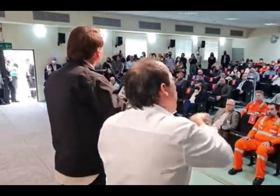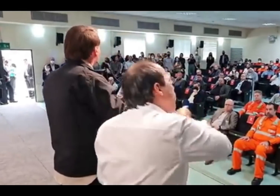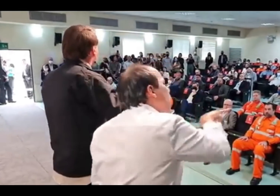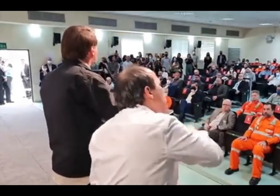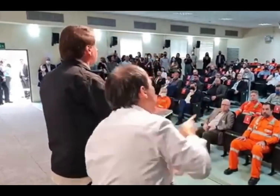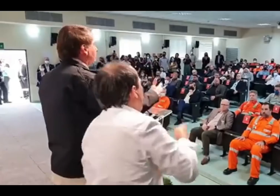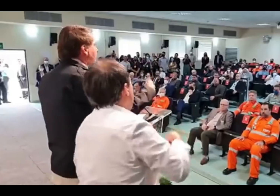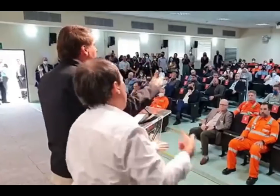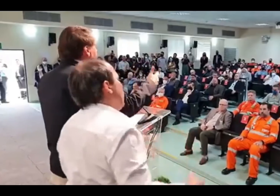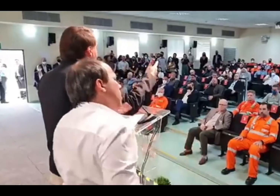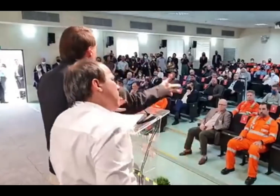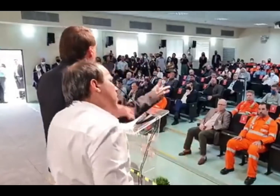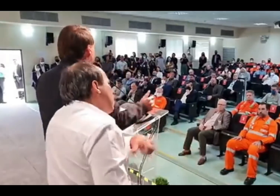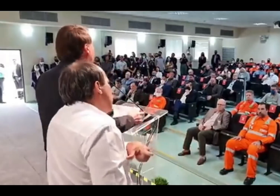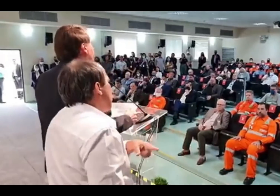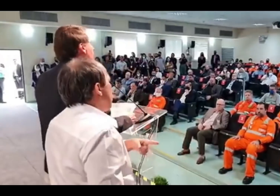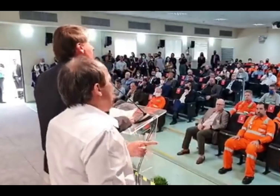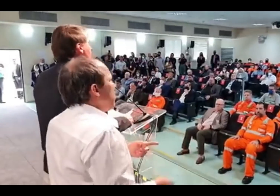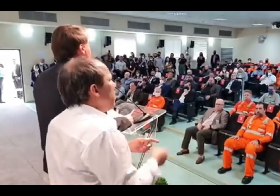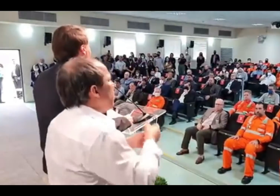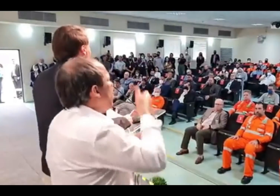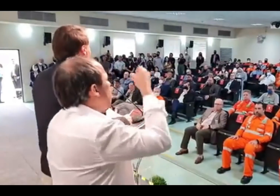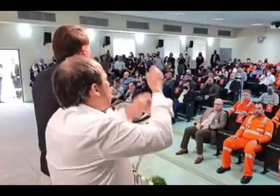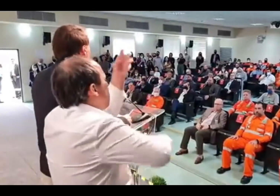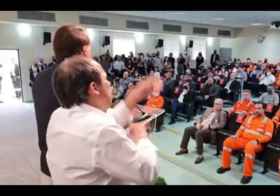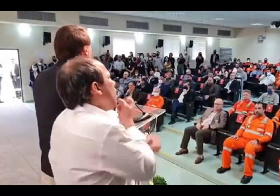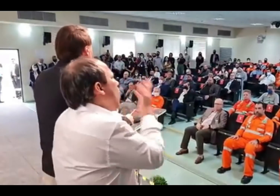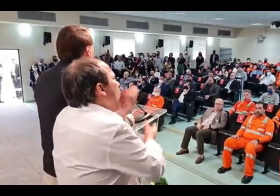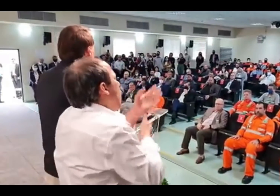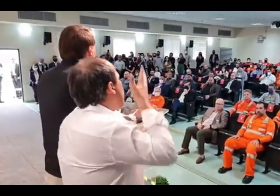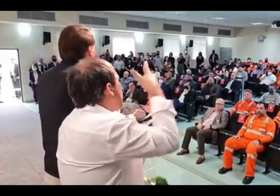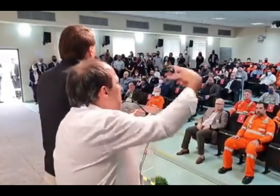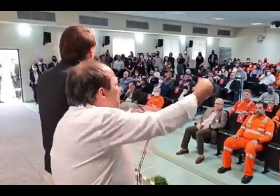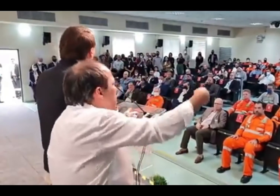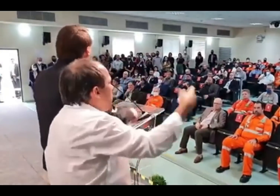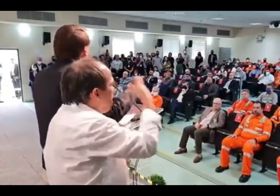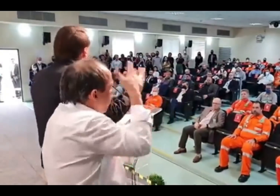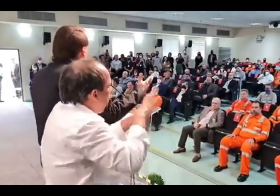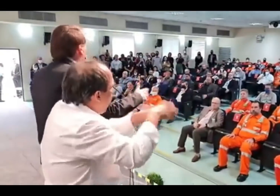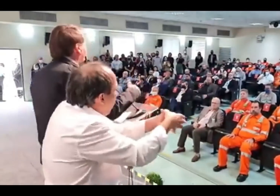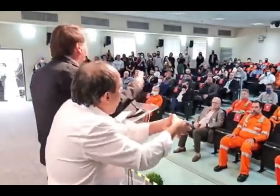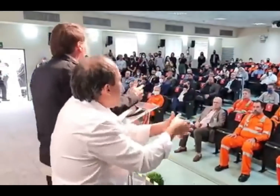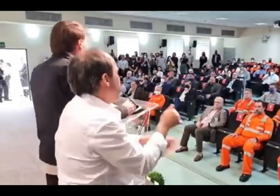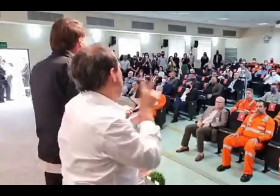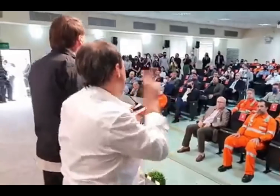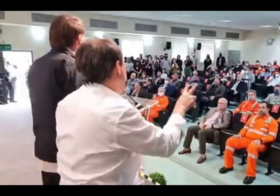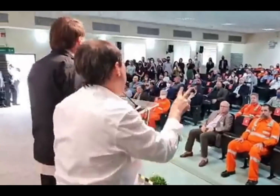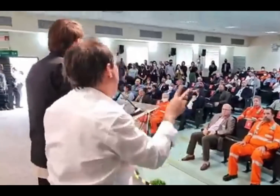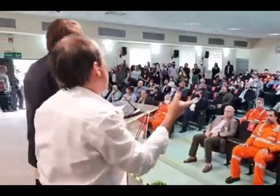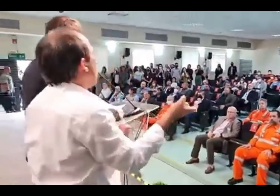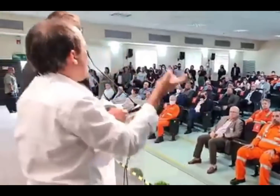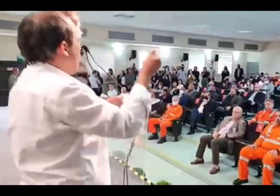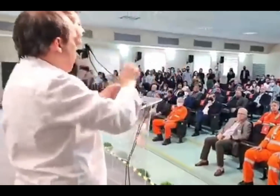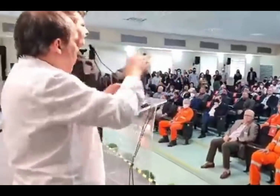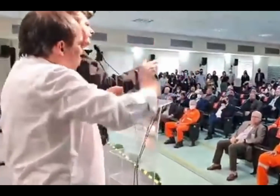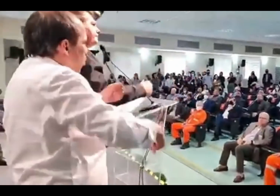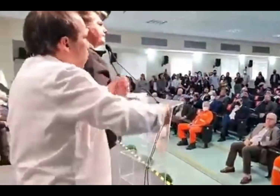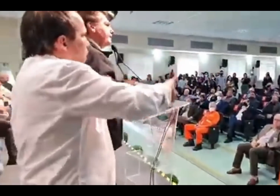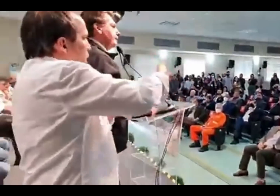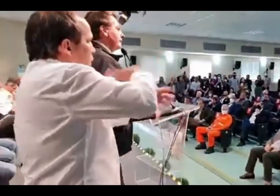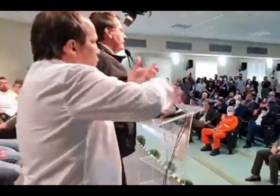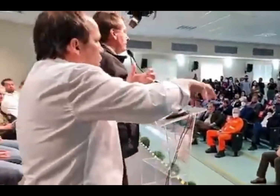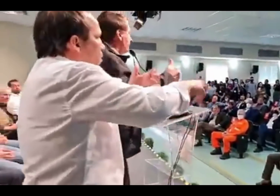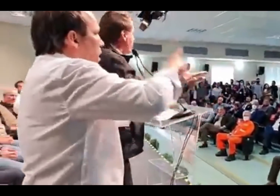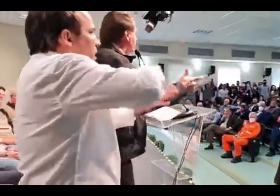As declarações de gente próxima a esse cara, como, por exemplo, rever reformas,